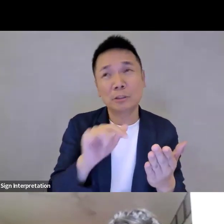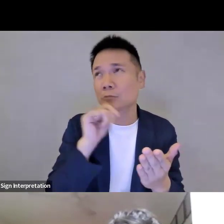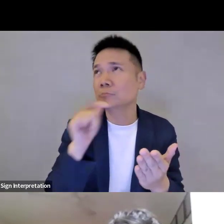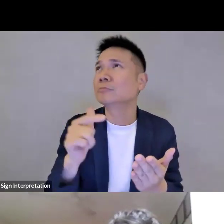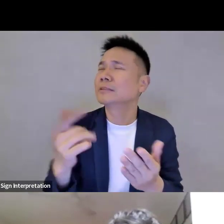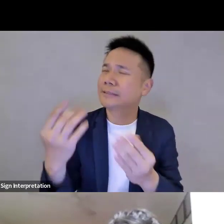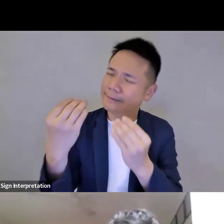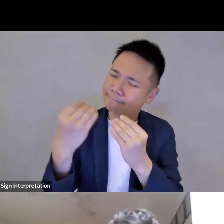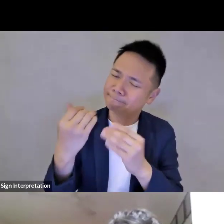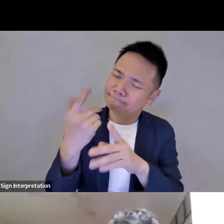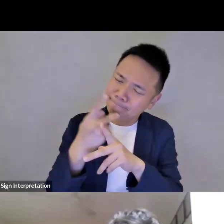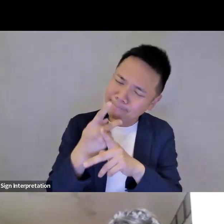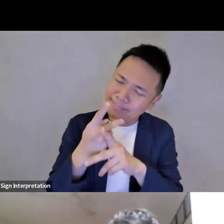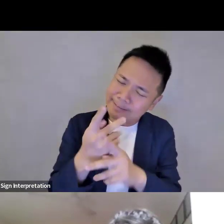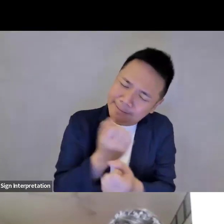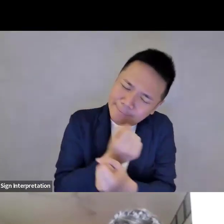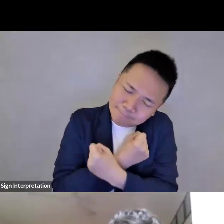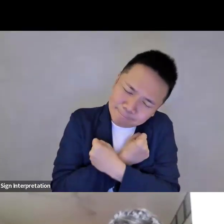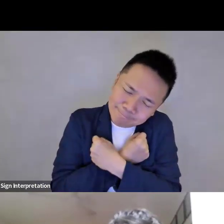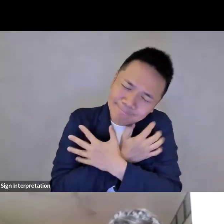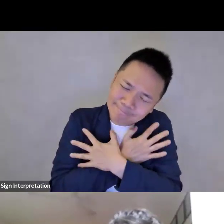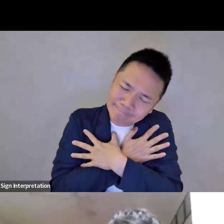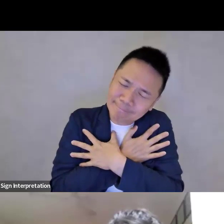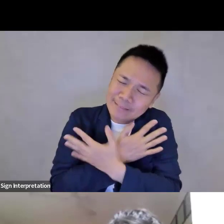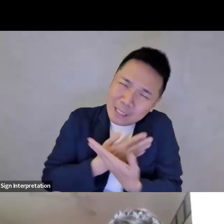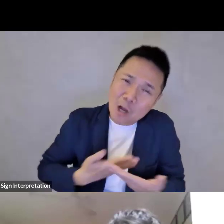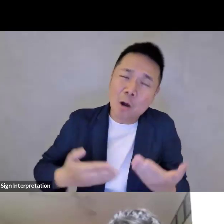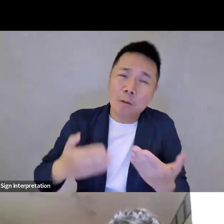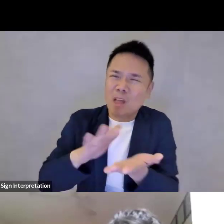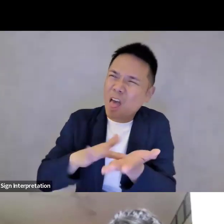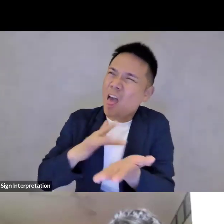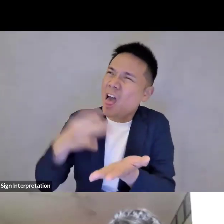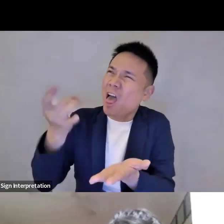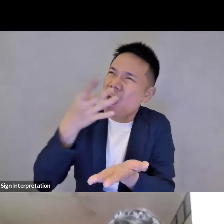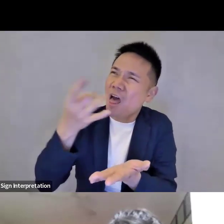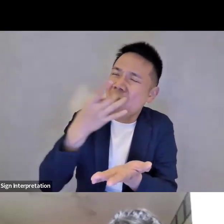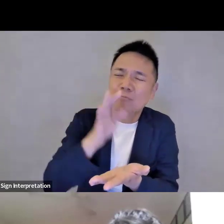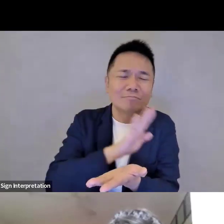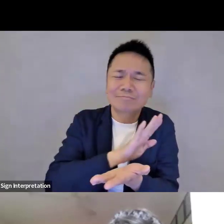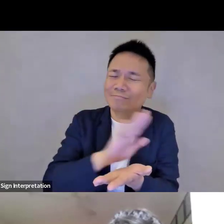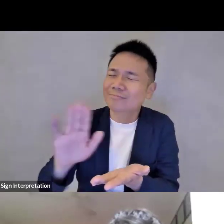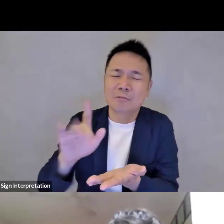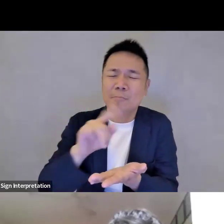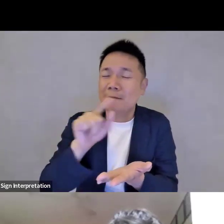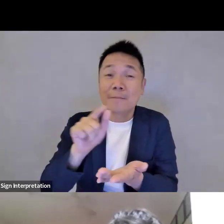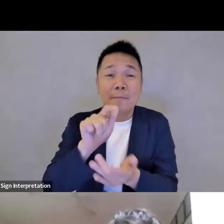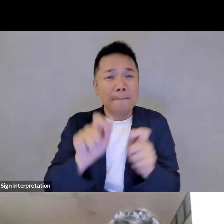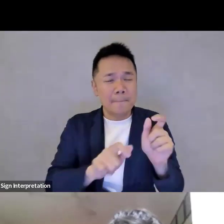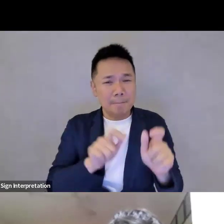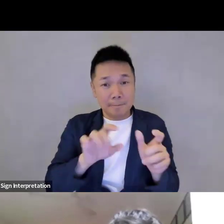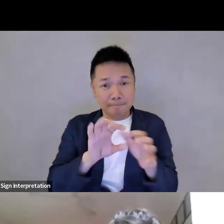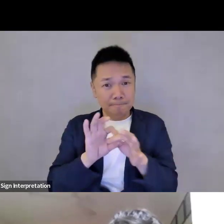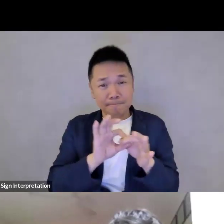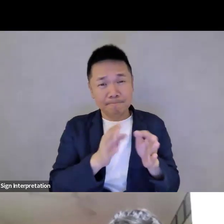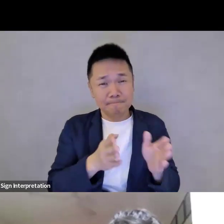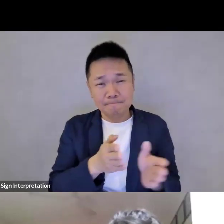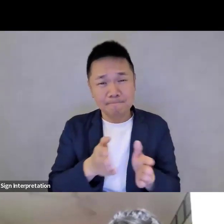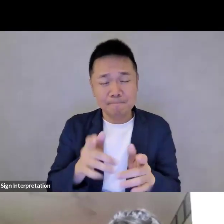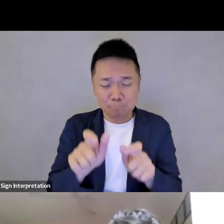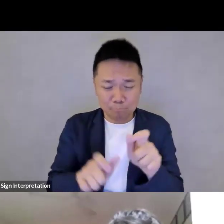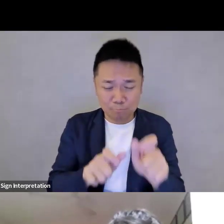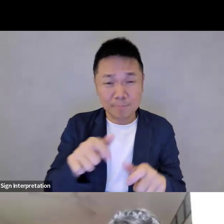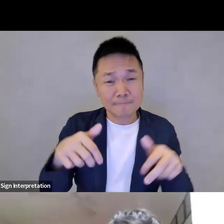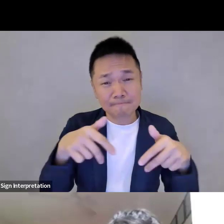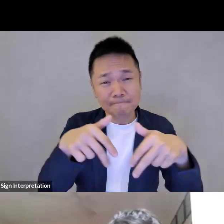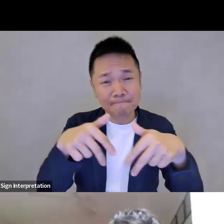体验到痛苦。我们希望能够追随你的内心，能够去追随我们的梦想，并且呢，我